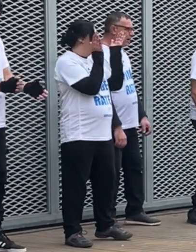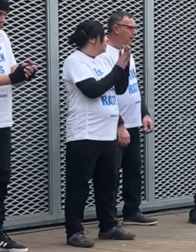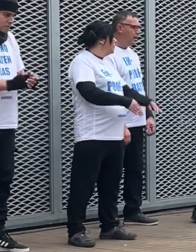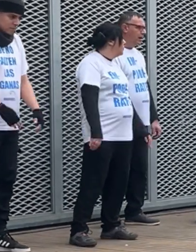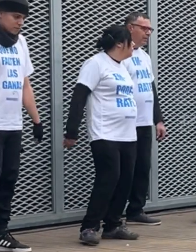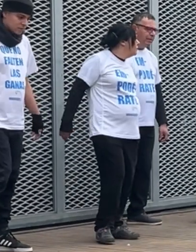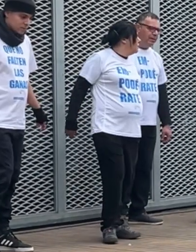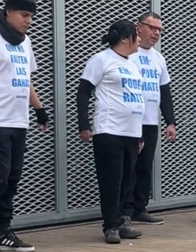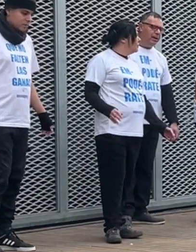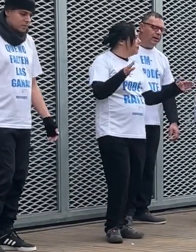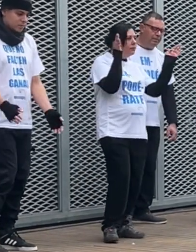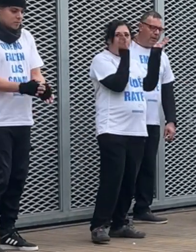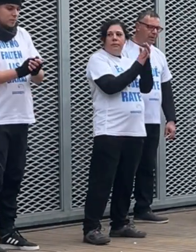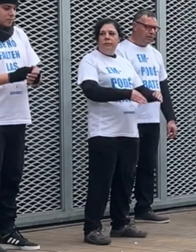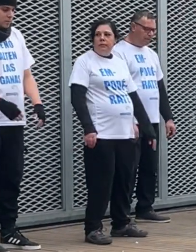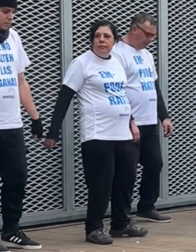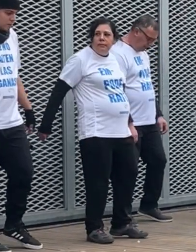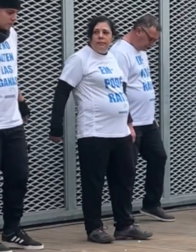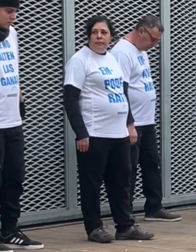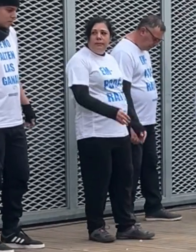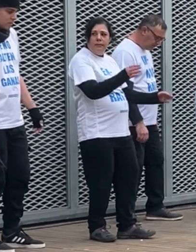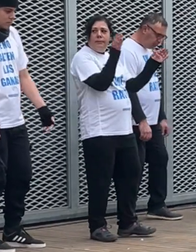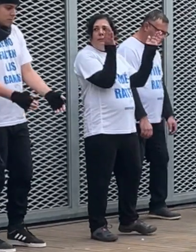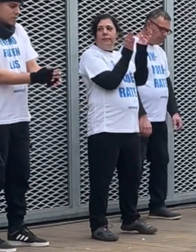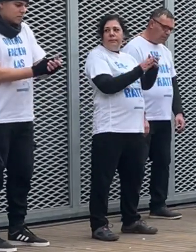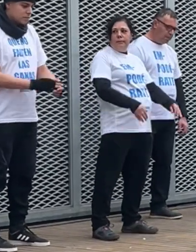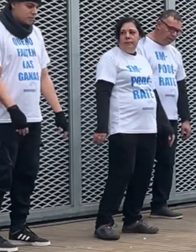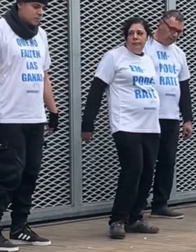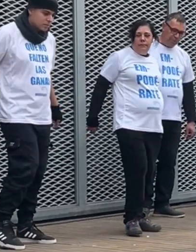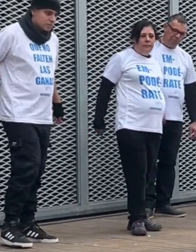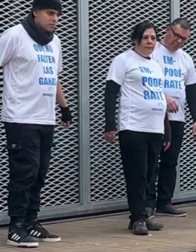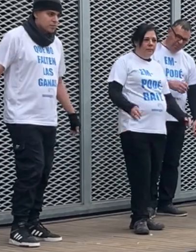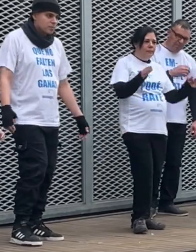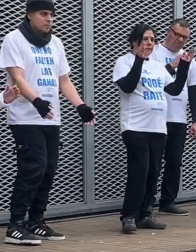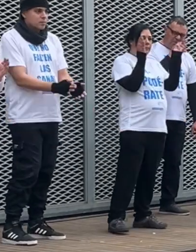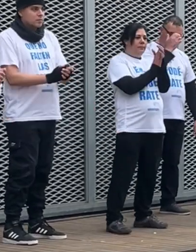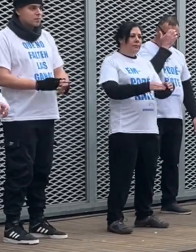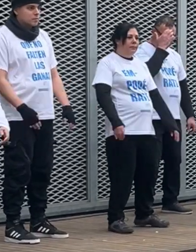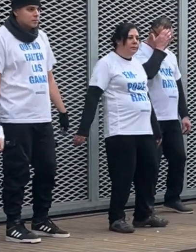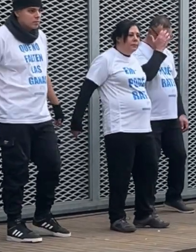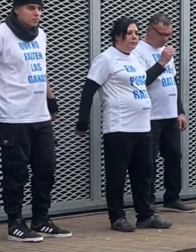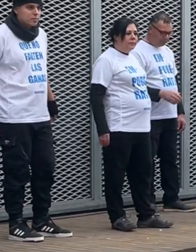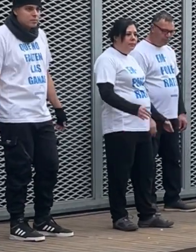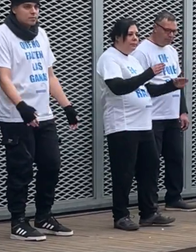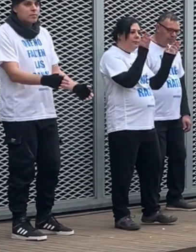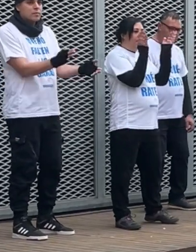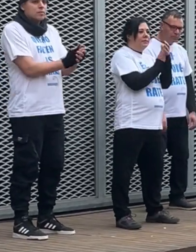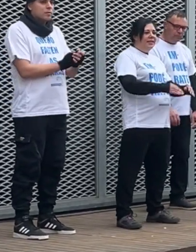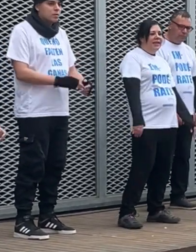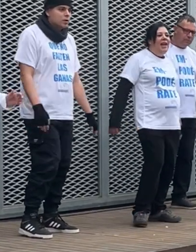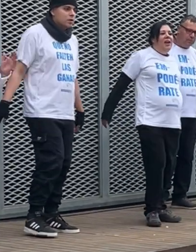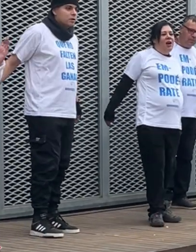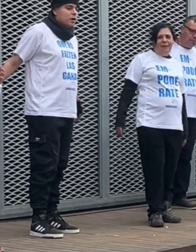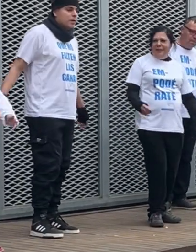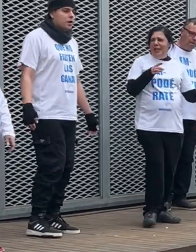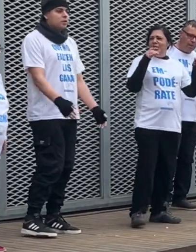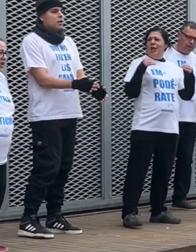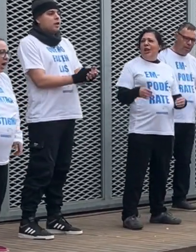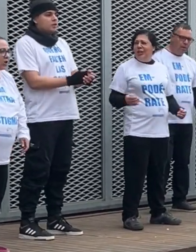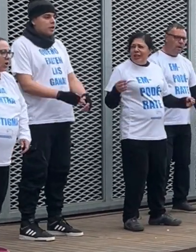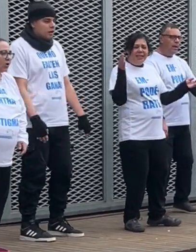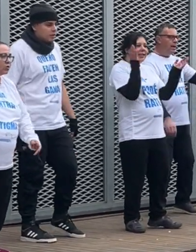a mi pareja, familia y amigos. Amigos de ACEMIF, va por vosotros, nadie es tan fuerte